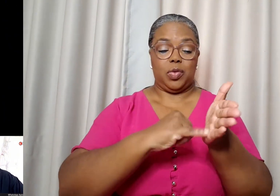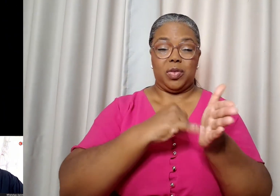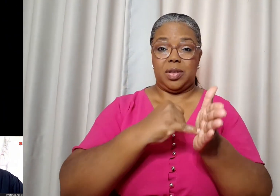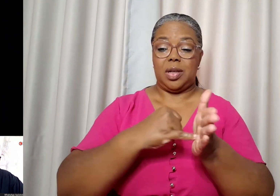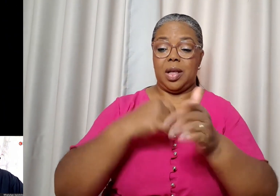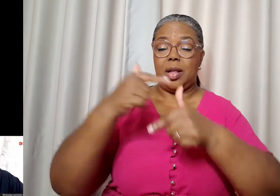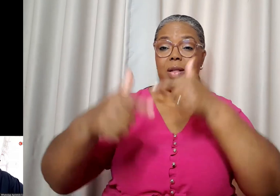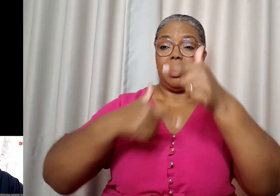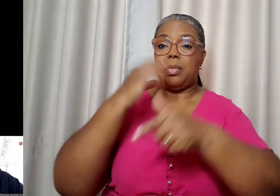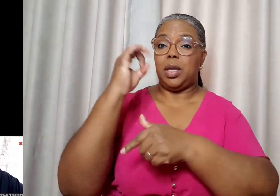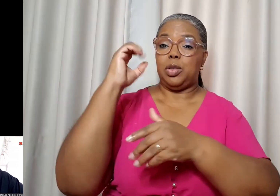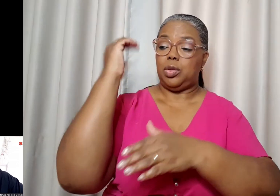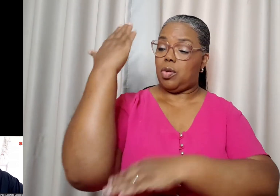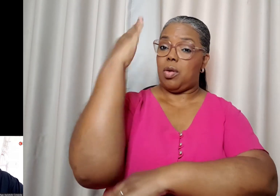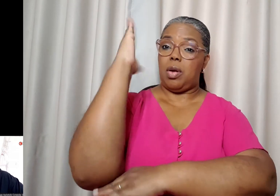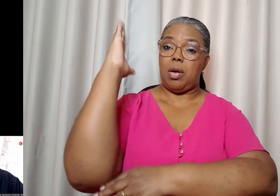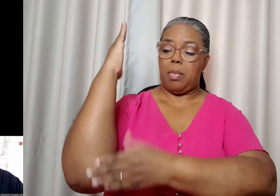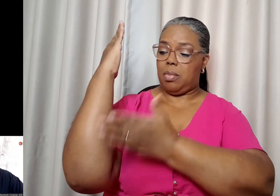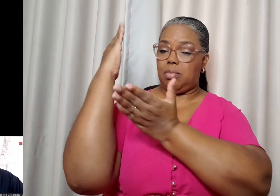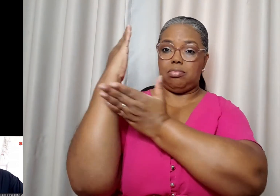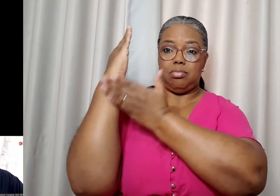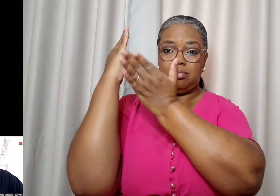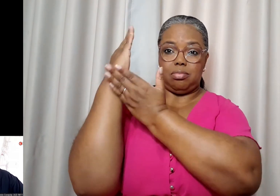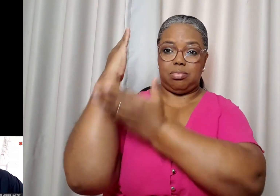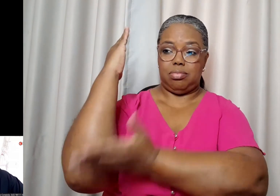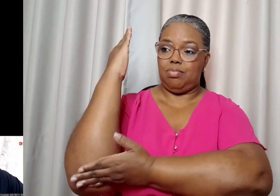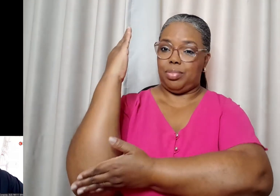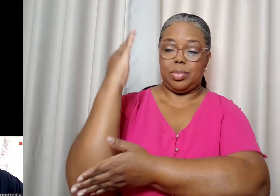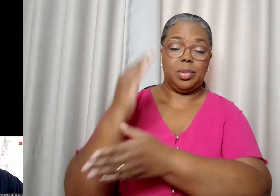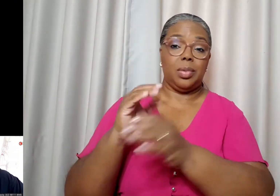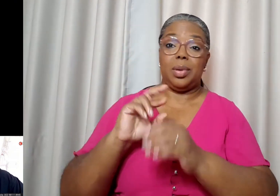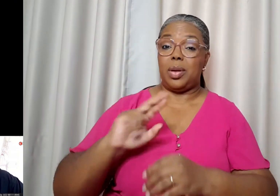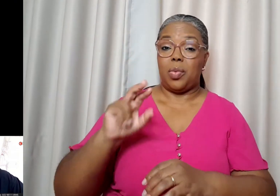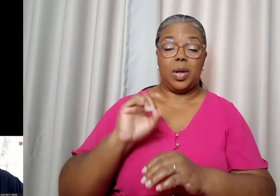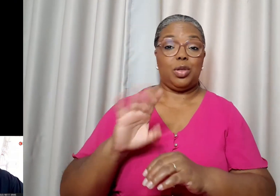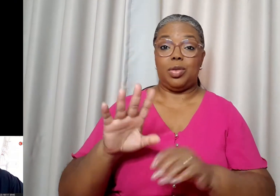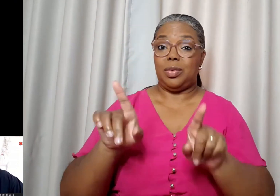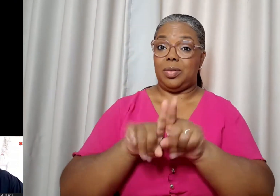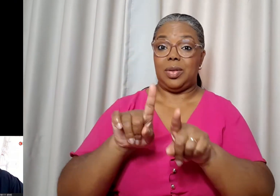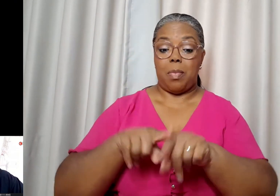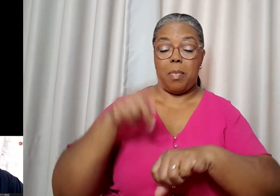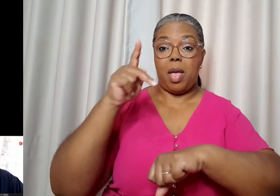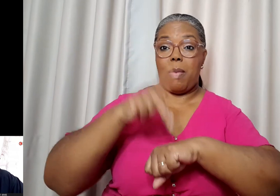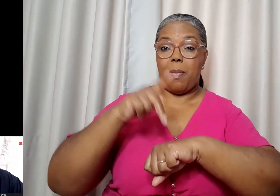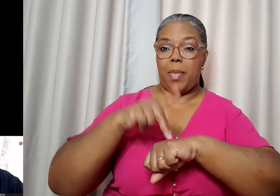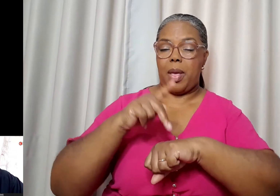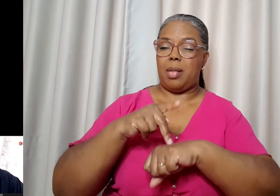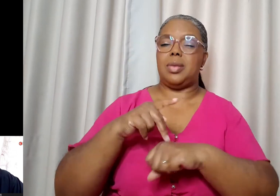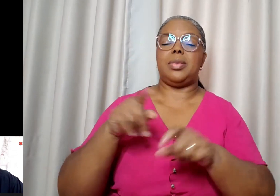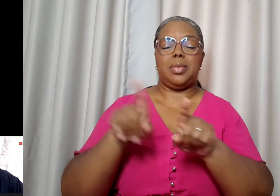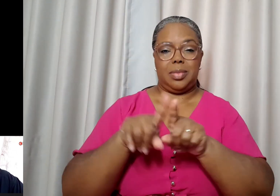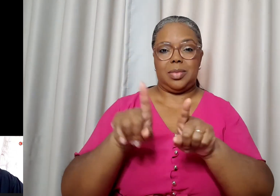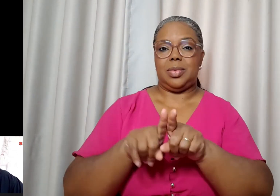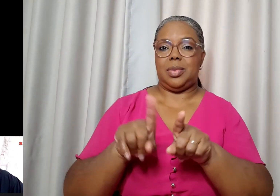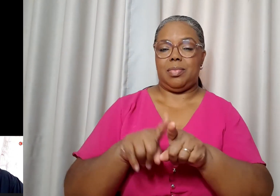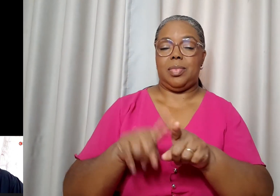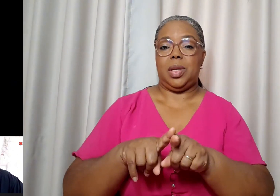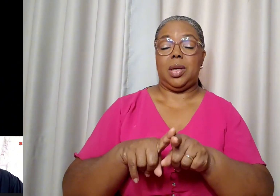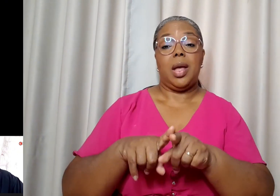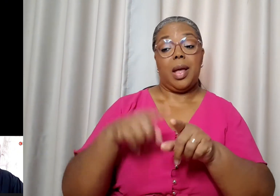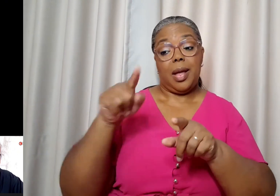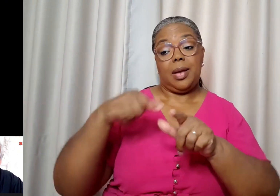tinha madeira, gente. E só o fato dele trabalhar com madeira, como carpinteiro,